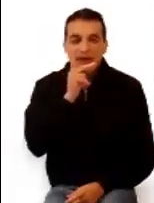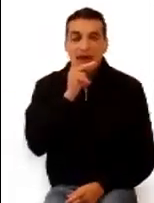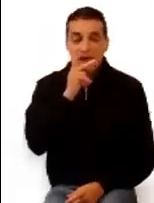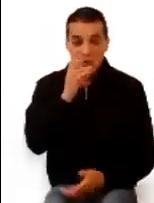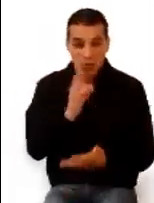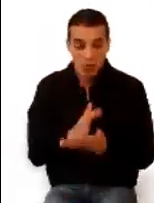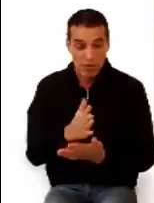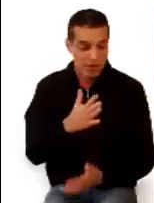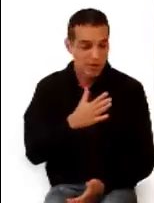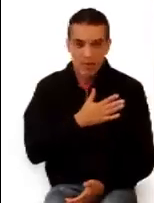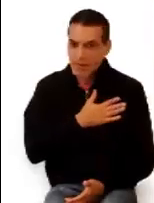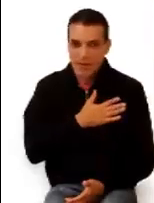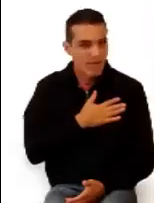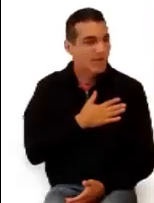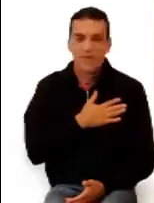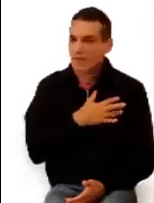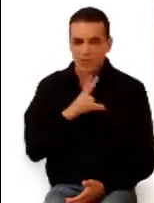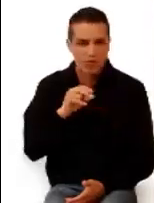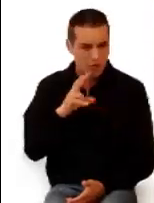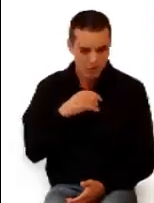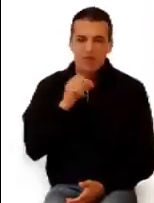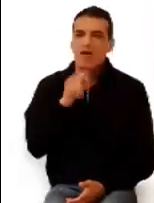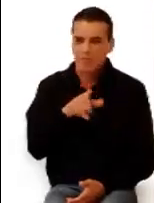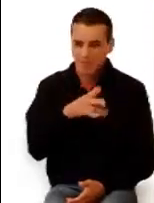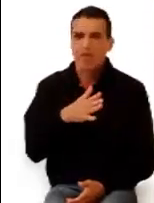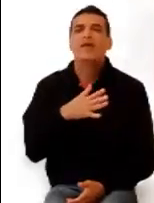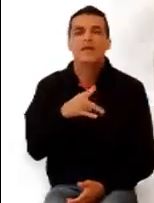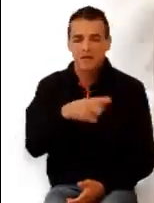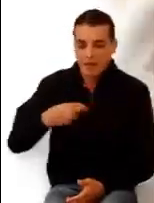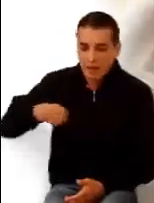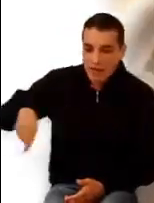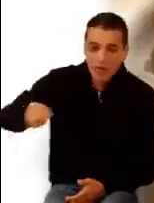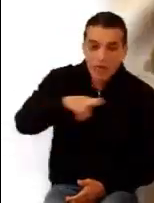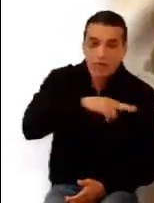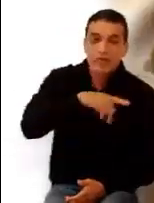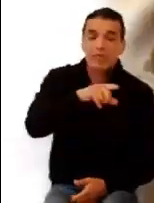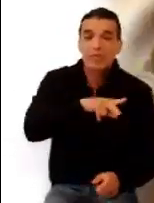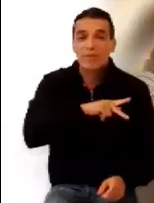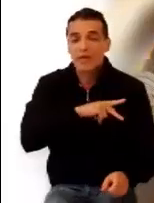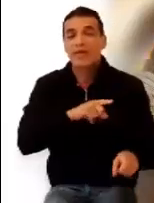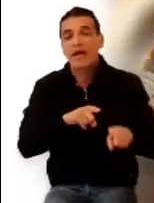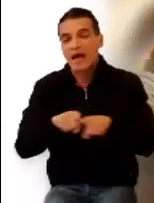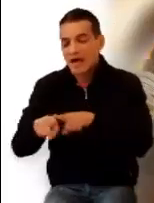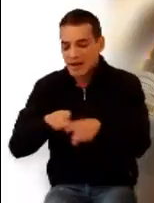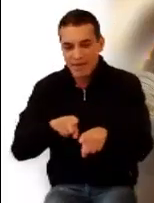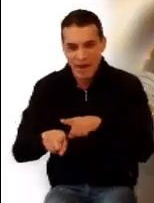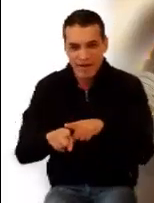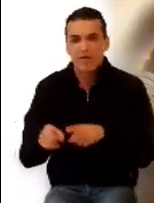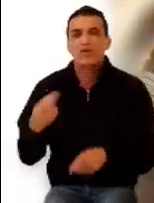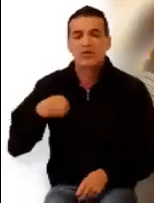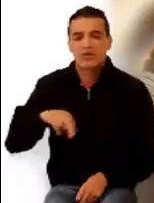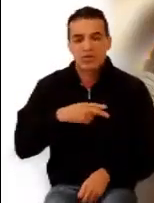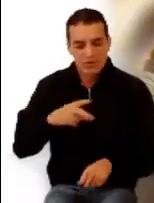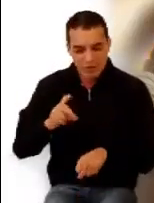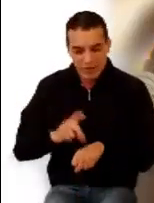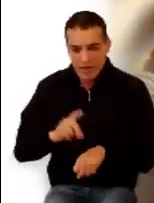no es solo mío, sino también de mis hermanos. Si repitiéramos cada día y muchas veces al